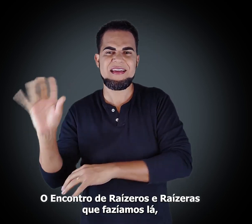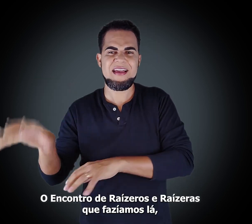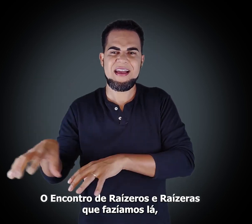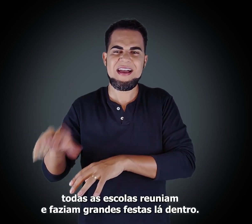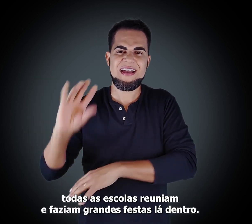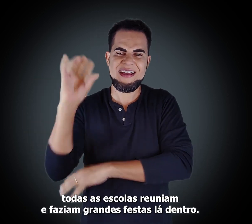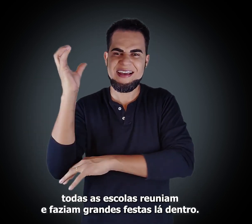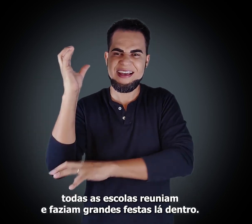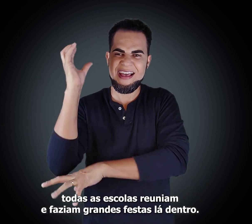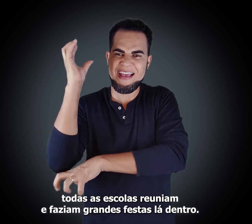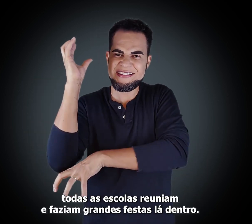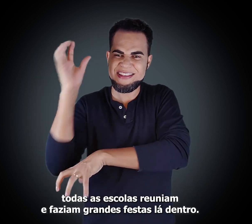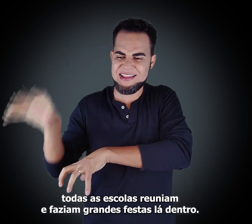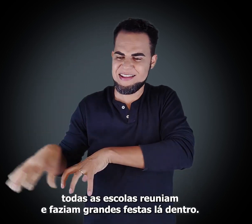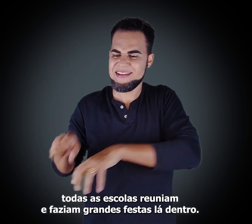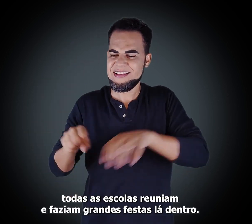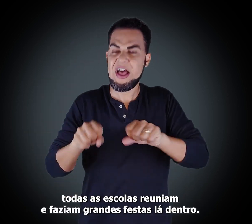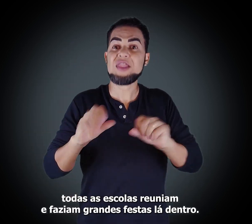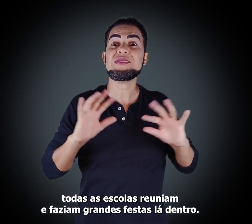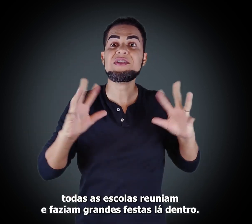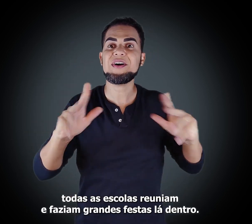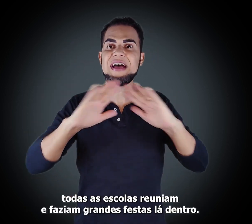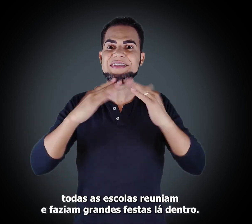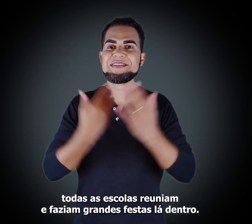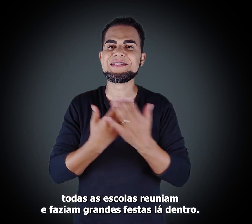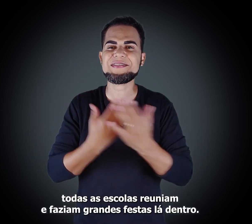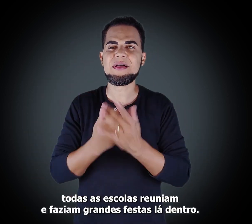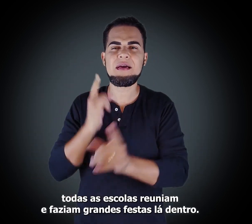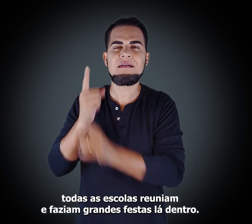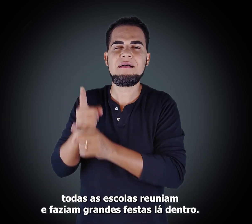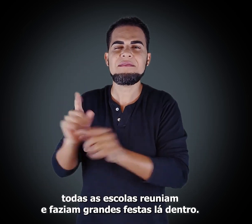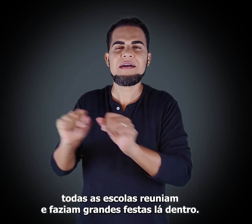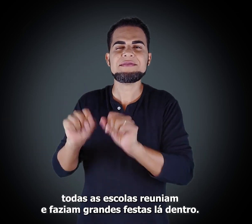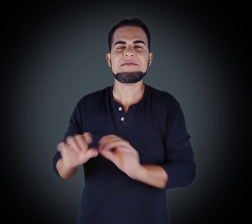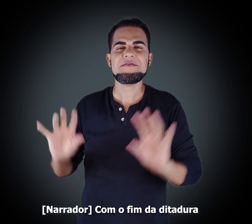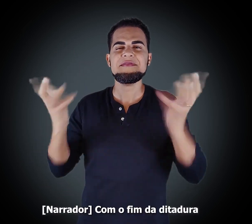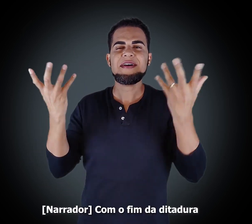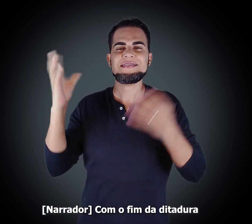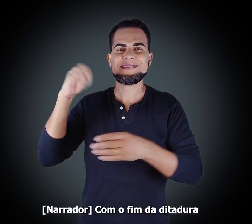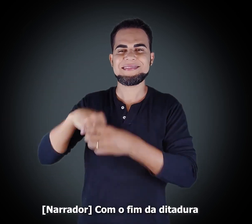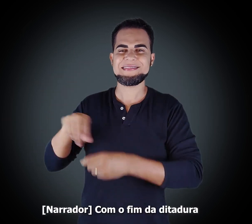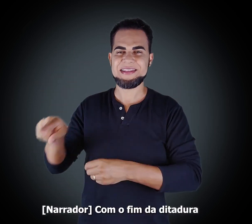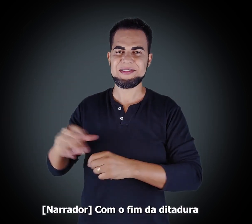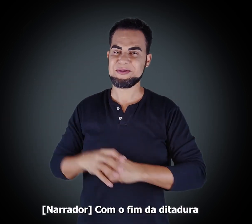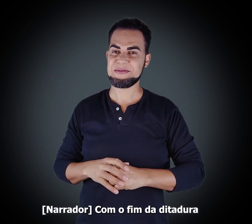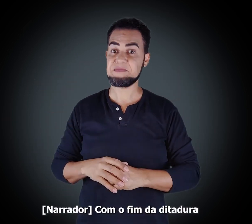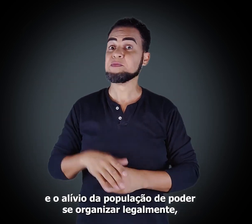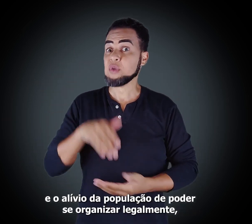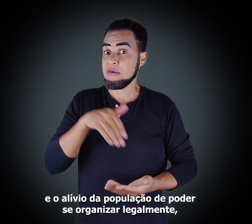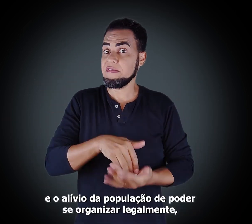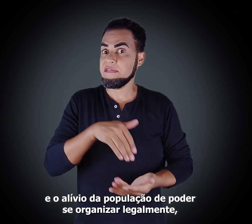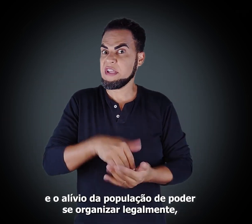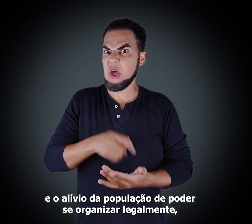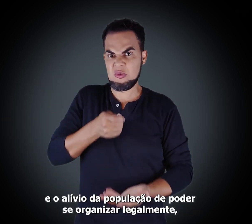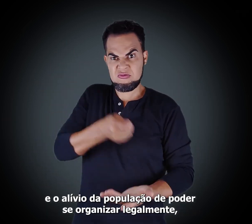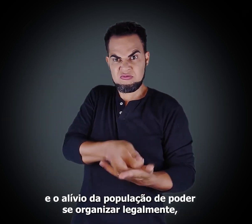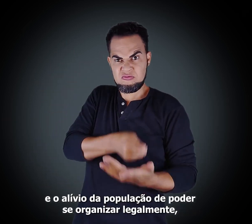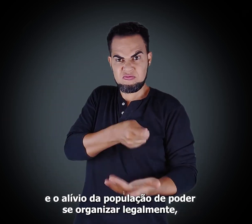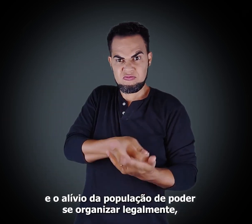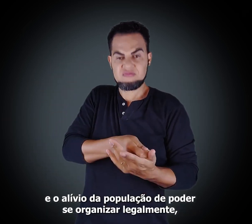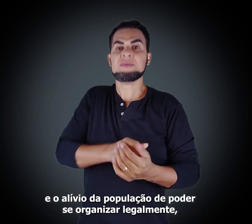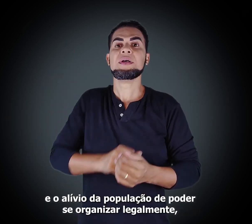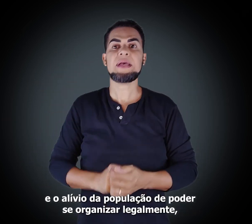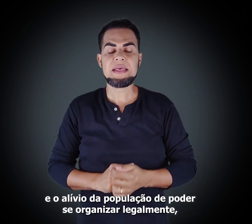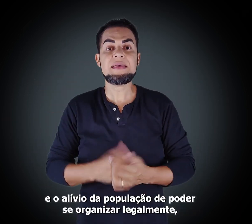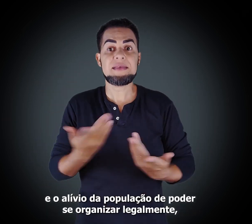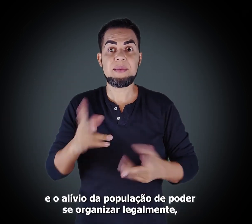fazíamos lá. Todas as escolas reuniam e faziam grandes festas lá dentro. Com o fim da ditadura e o alívio da população